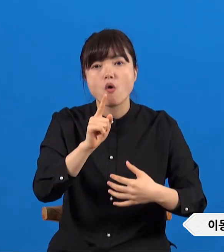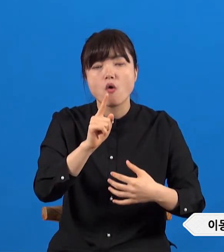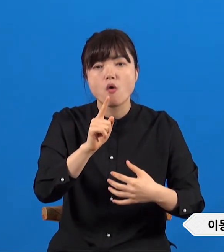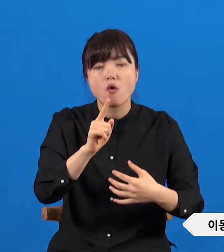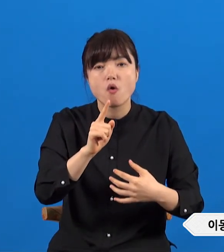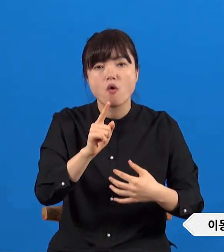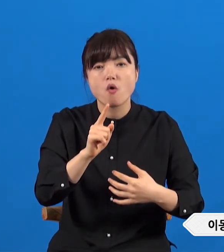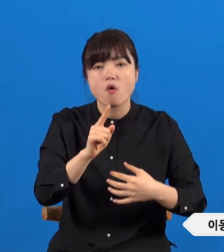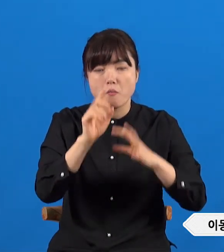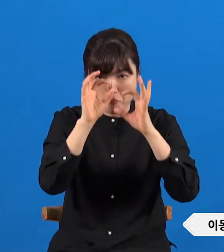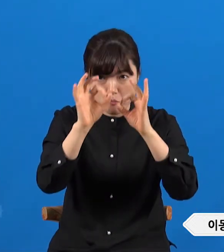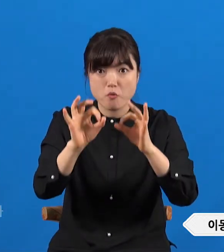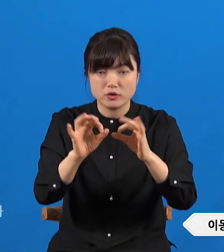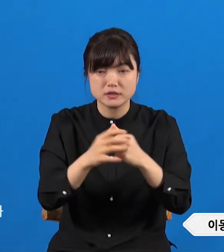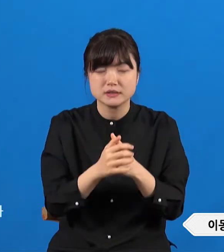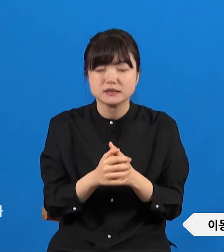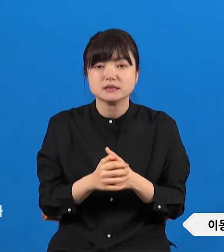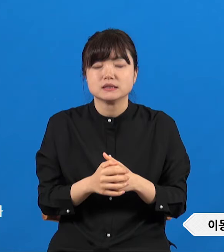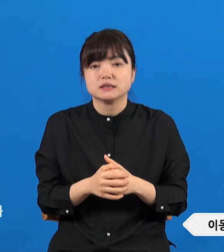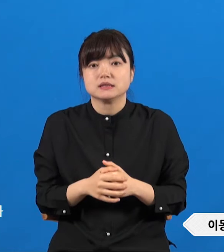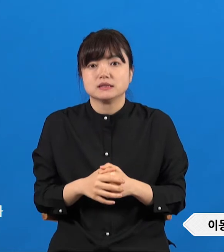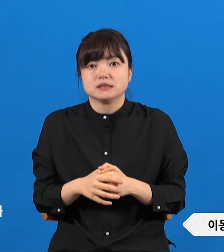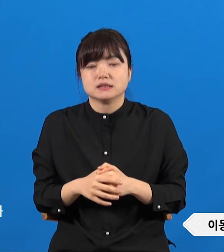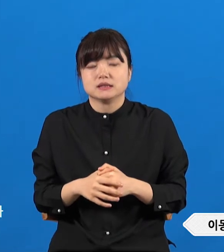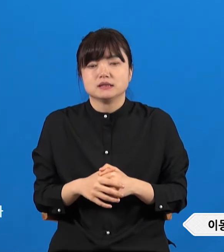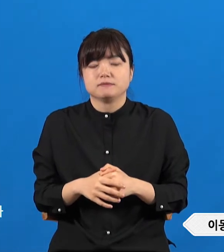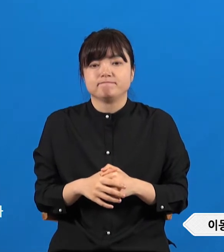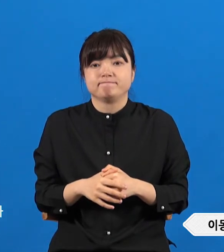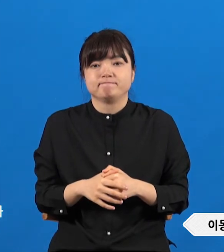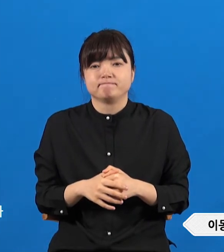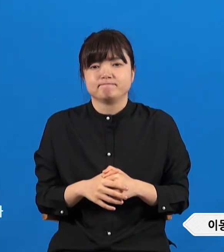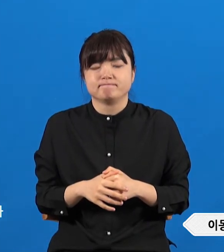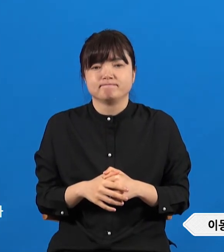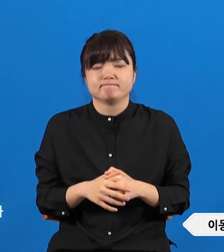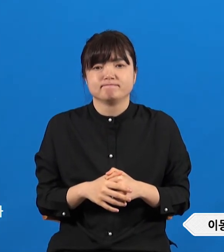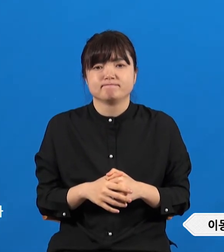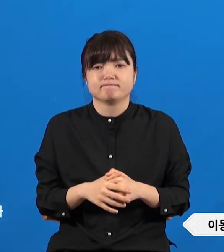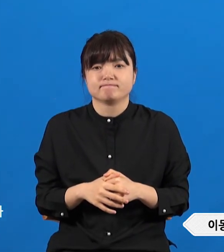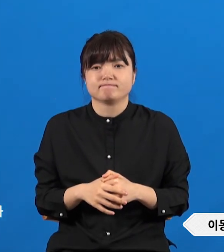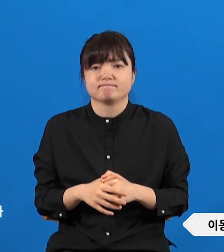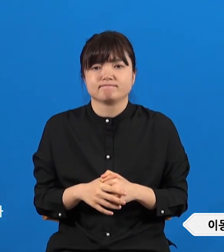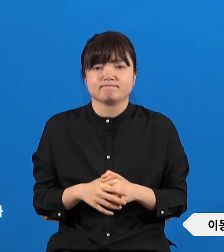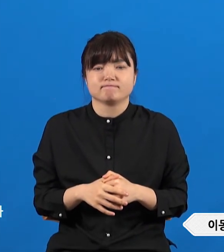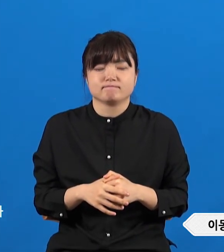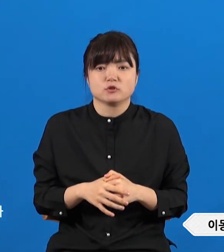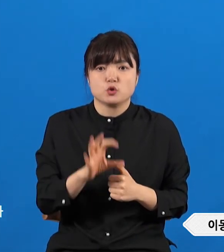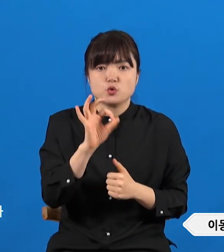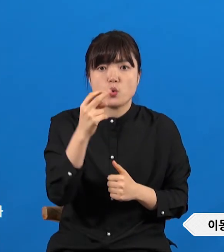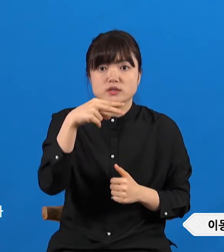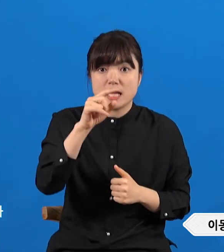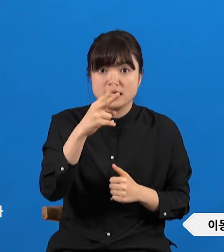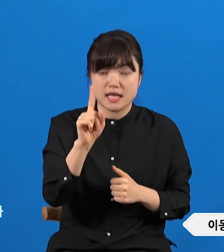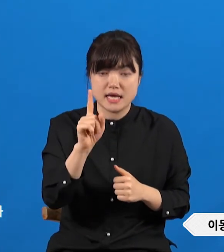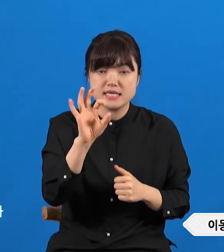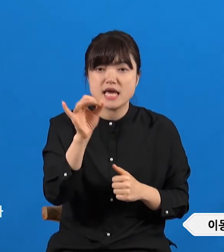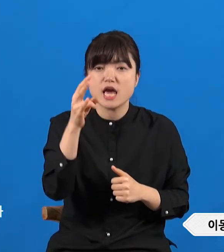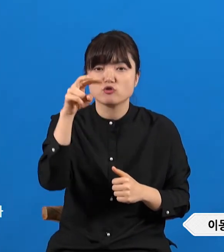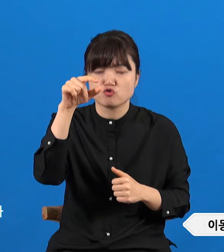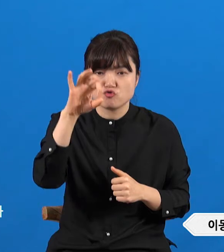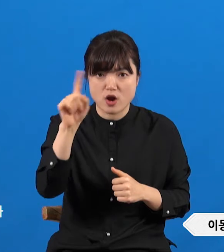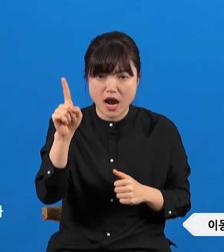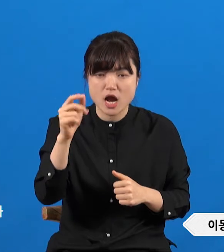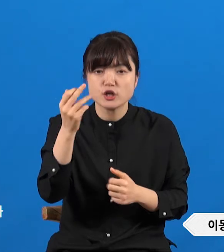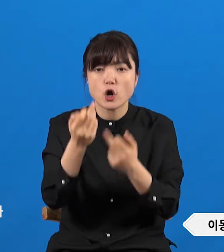2절과 3절을 보겠습니다. 본문의 2절, 3절을 다시 한번 읽겠습니다. 시작. 요사다의 아들 예수아와